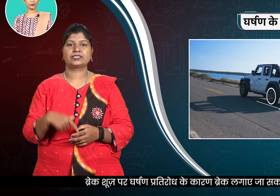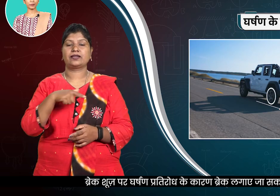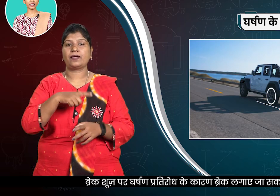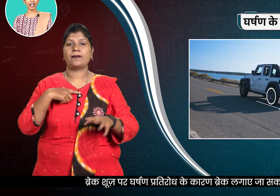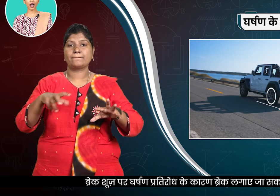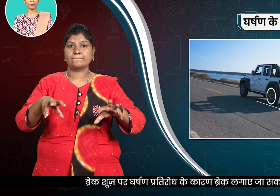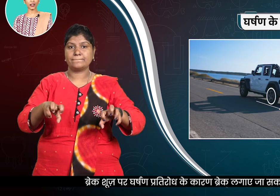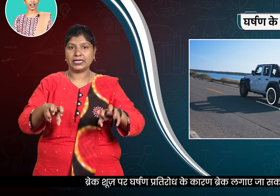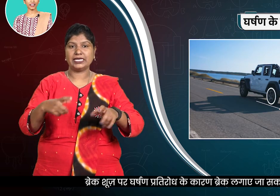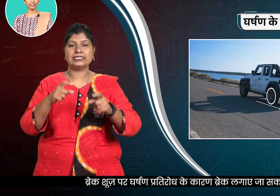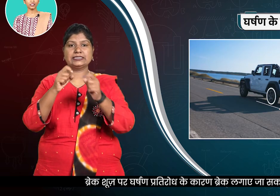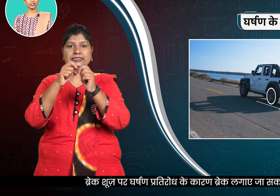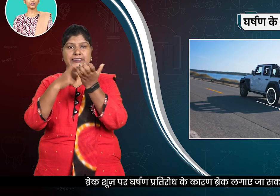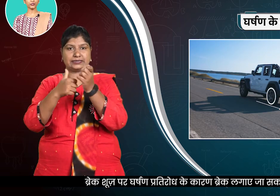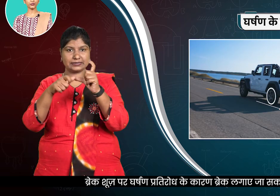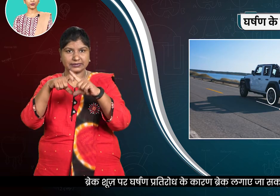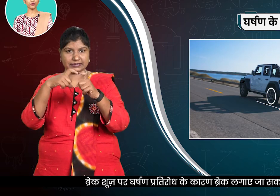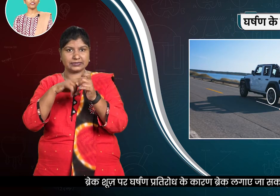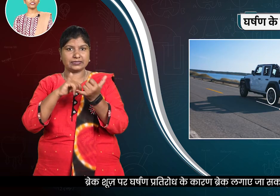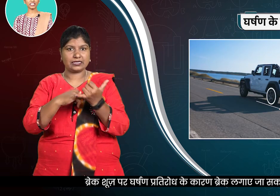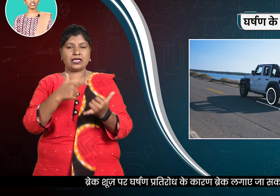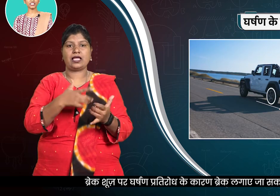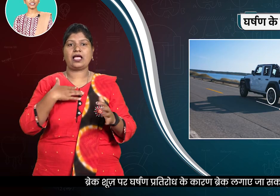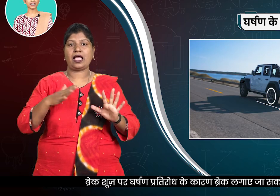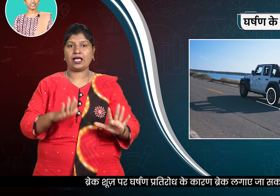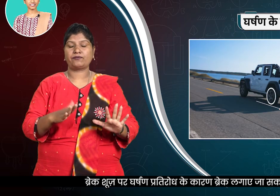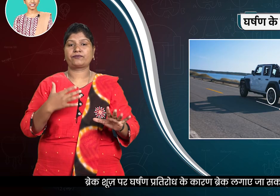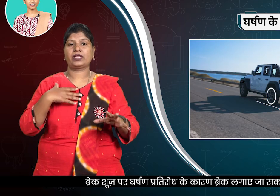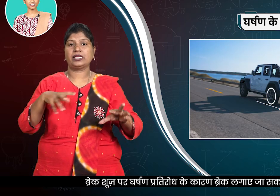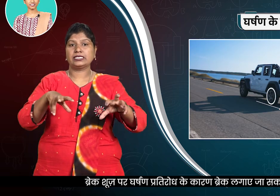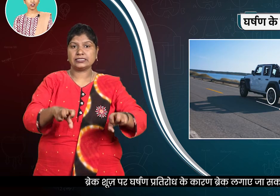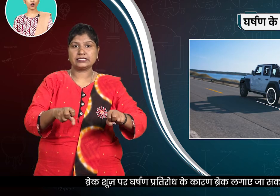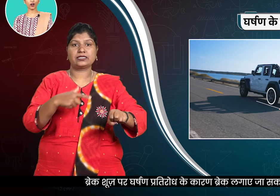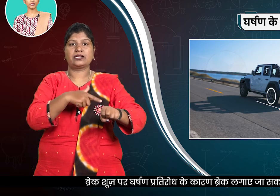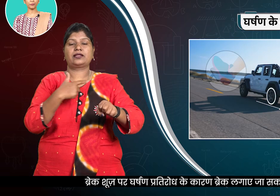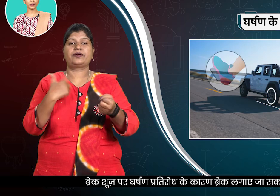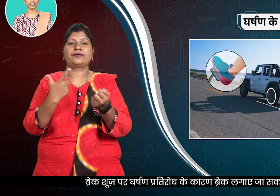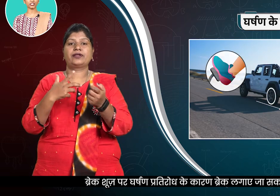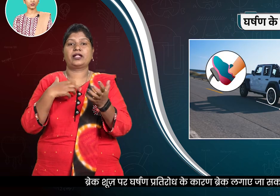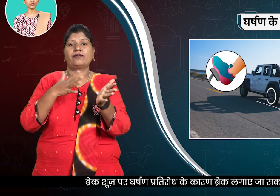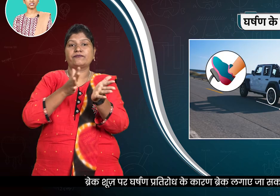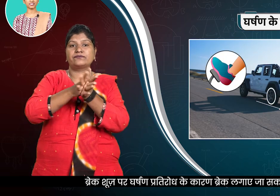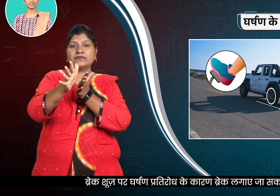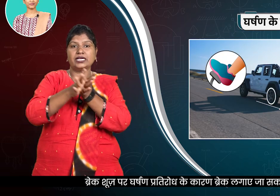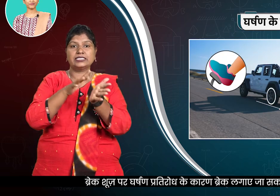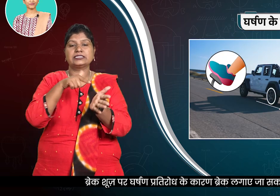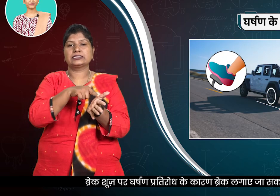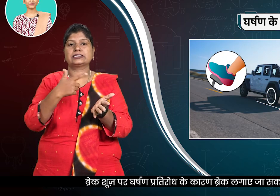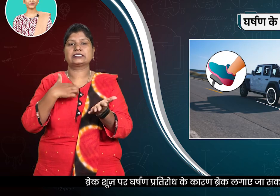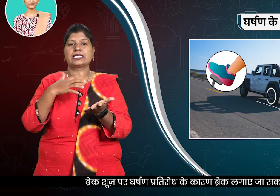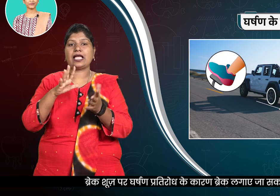ब्रेक शूस पर घर्षन प्रतिरोधक के कारण ब्रेक लगाए जाते है